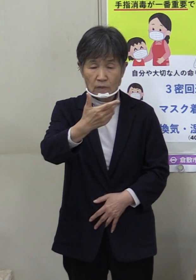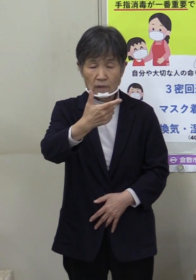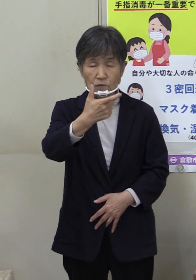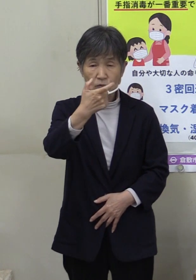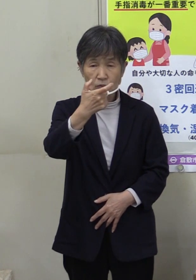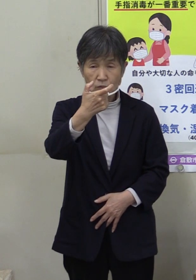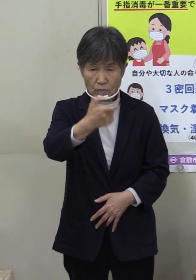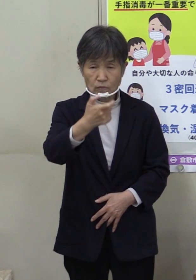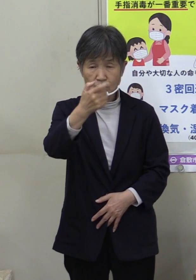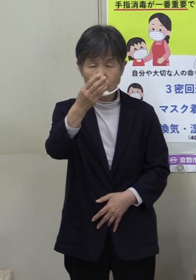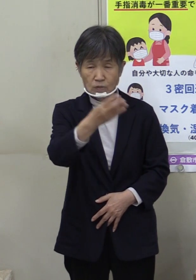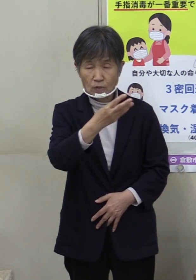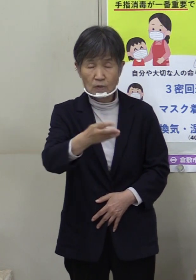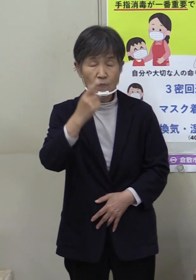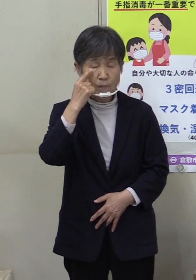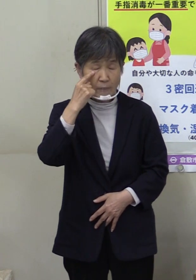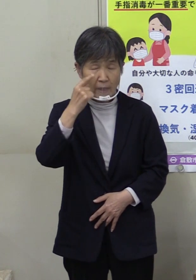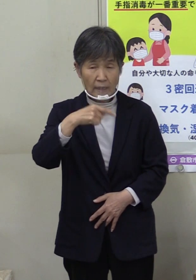964から